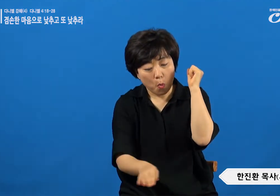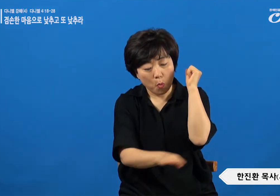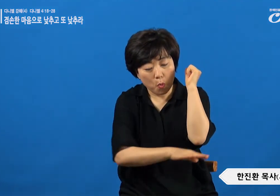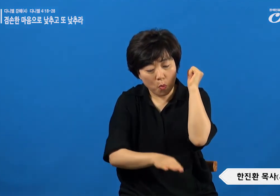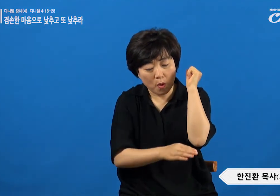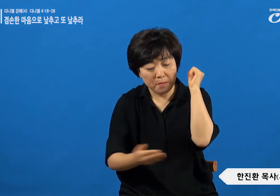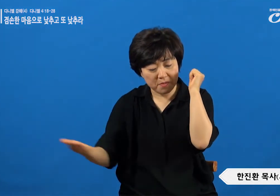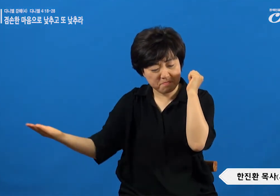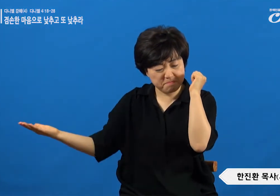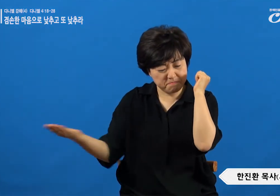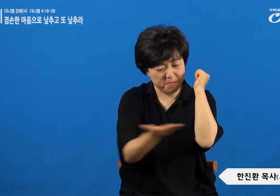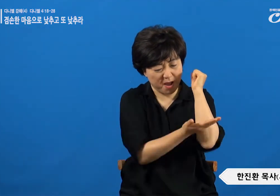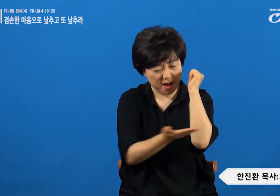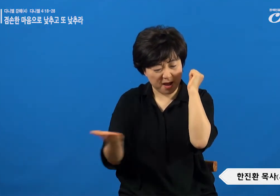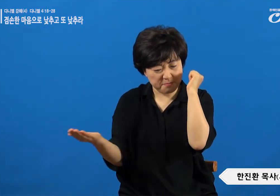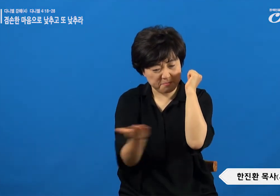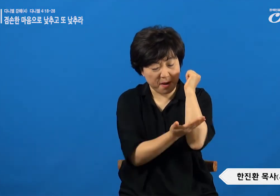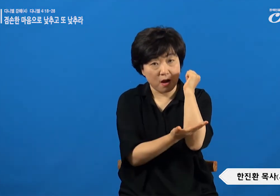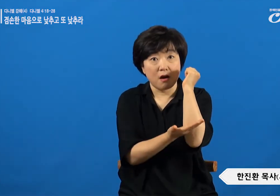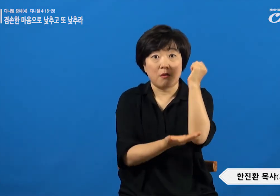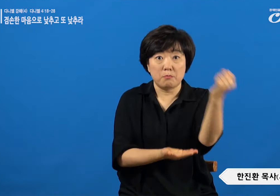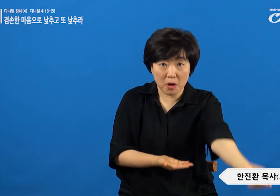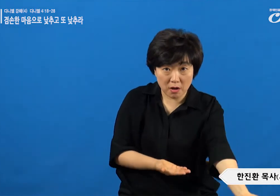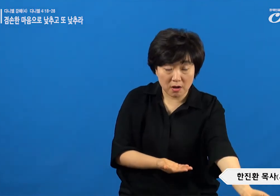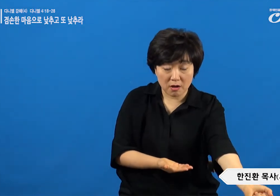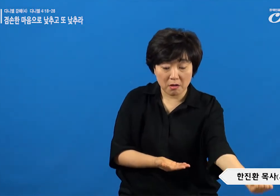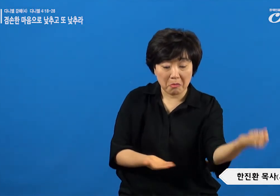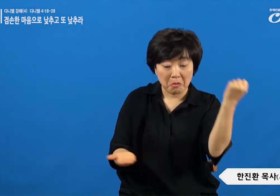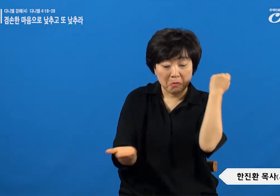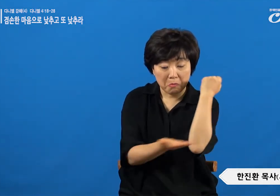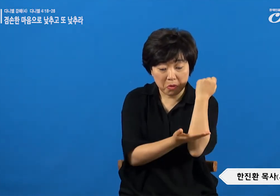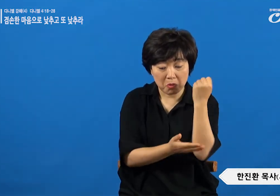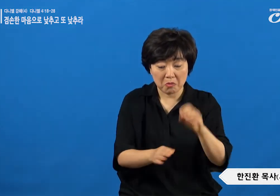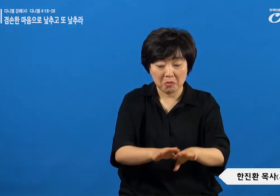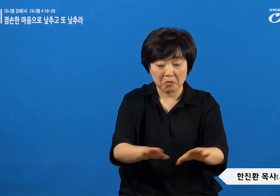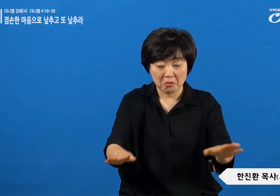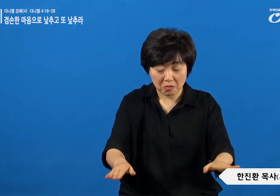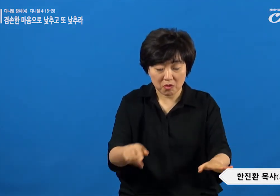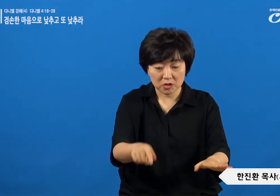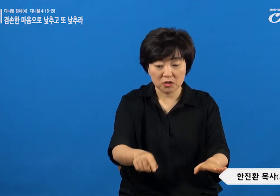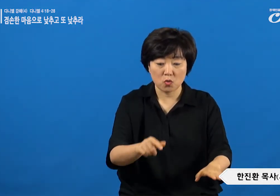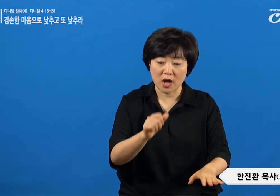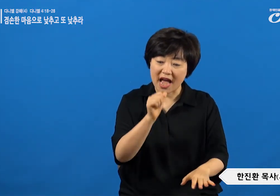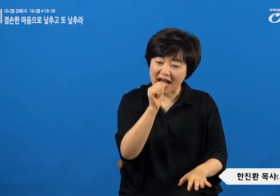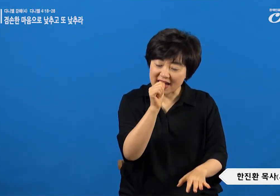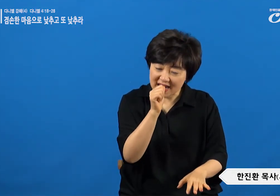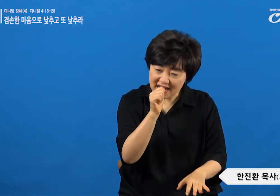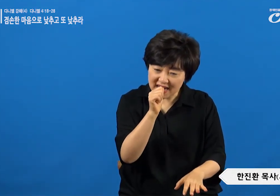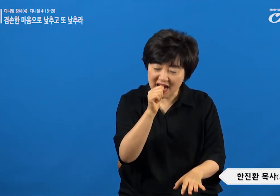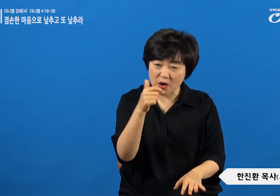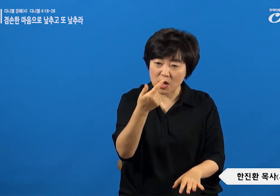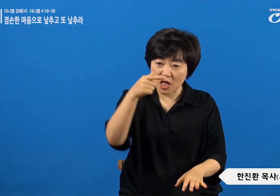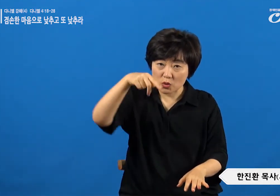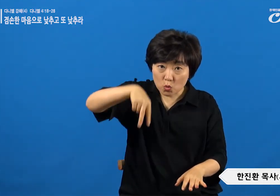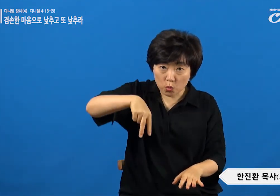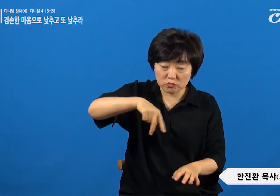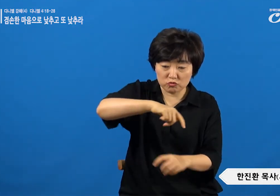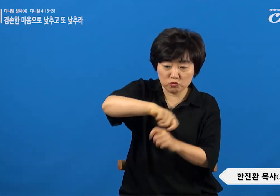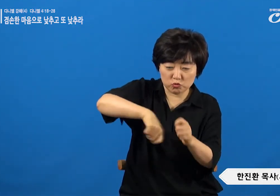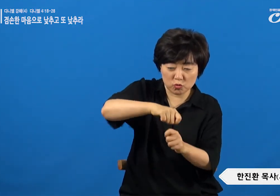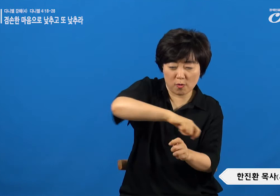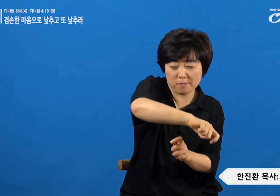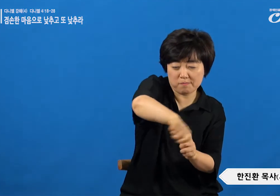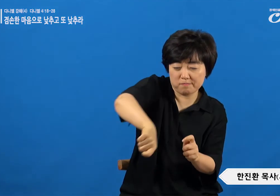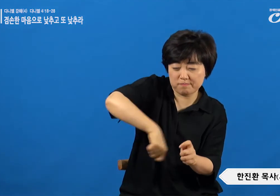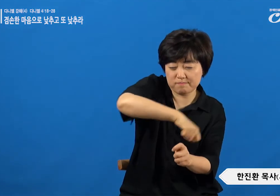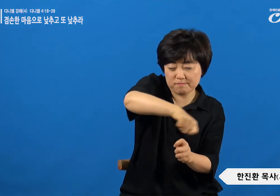남겨두고는 그대로 베어버렸습니다. 그리고 그 그루터기는 쇠와 놋줄로 동여매어서